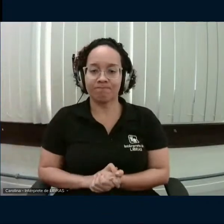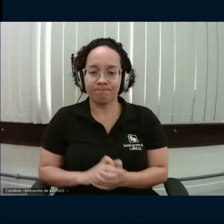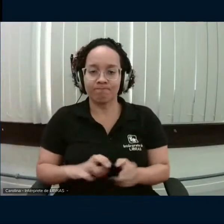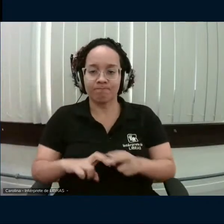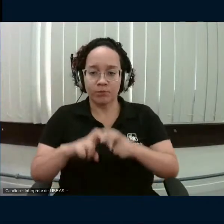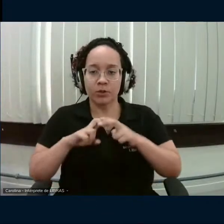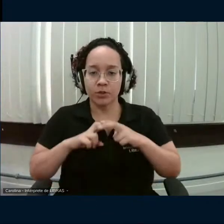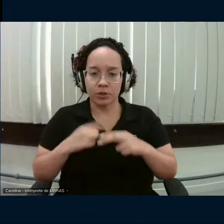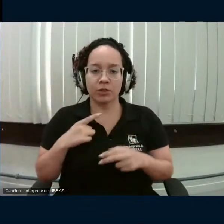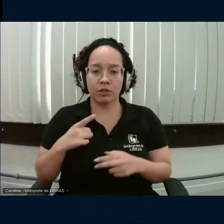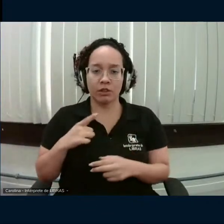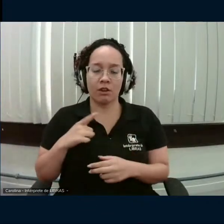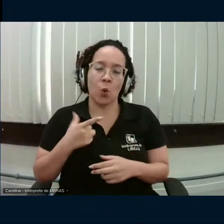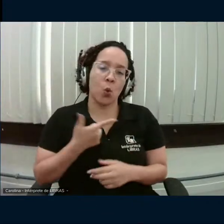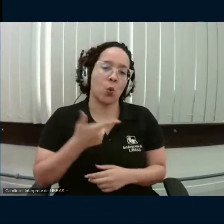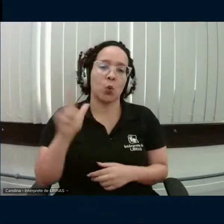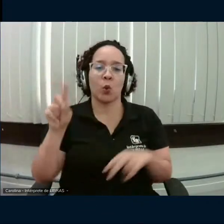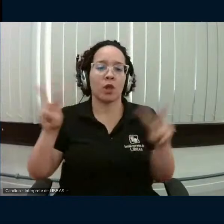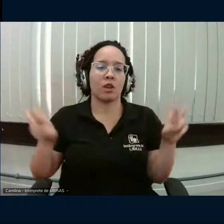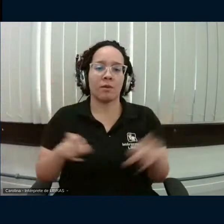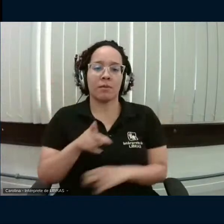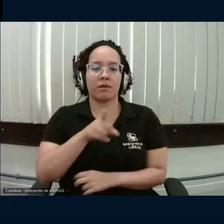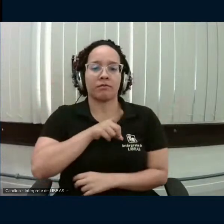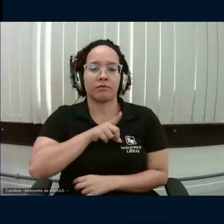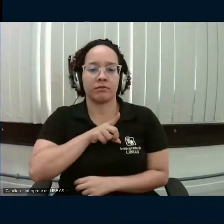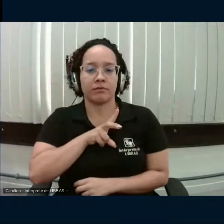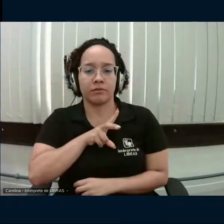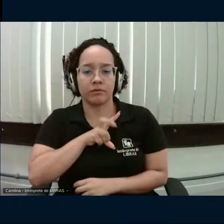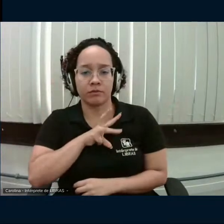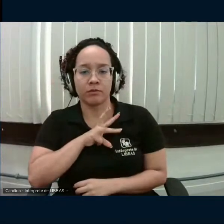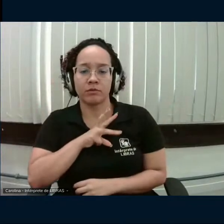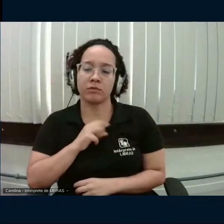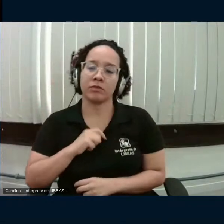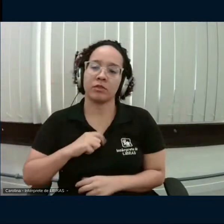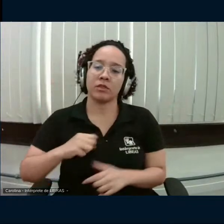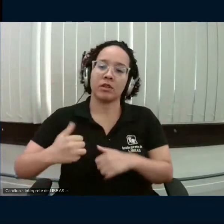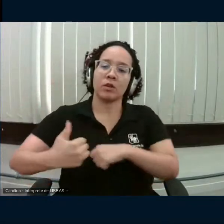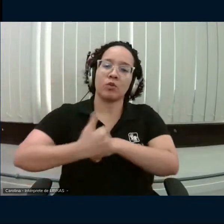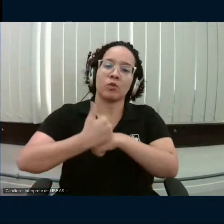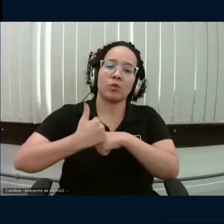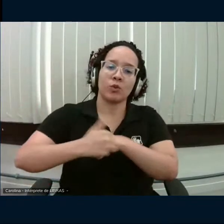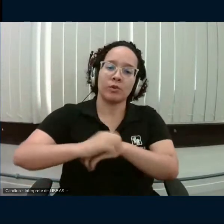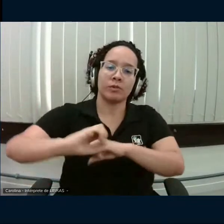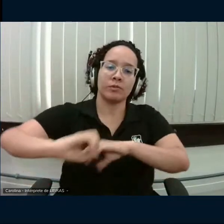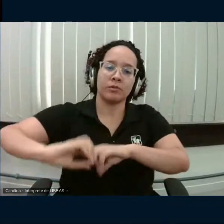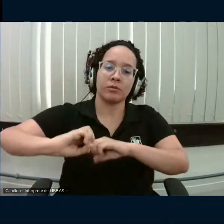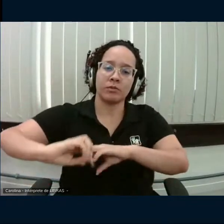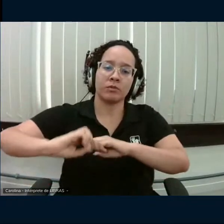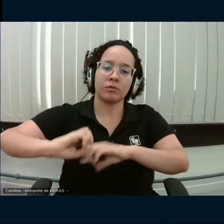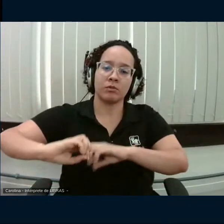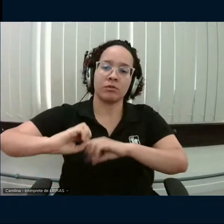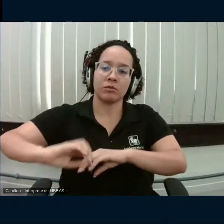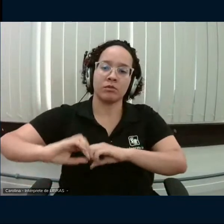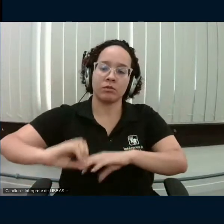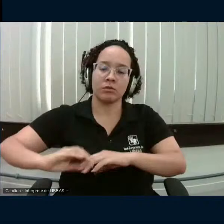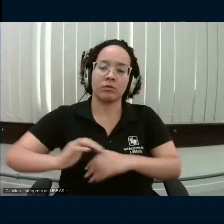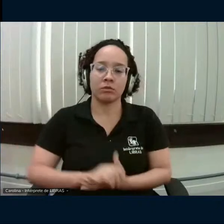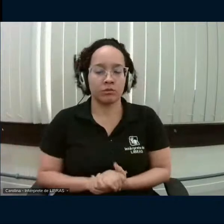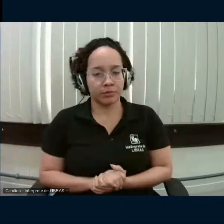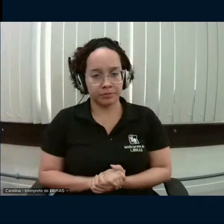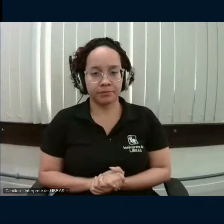para a nossa conversa. O ensino médio e a educação profissional no Brasil são marcados pelo